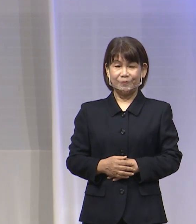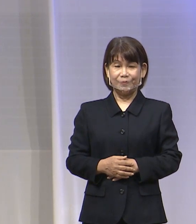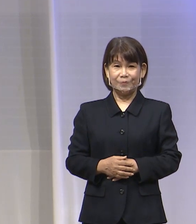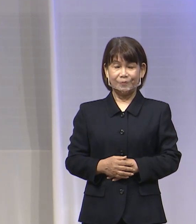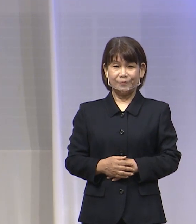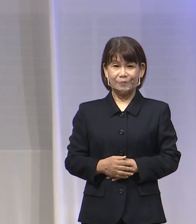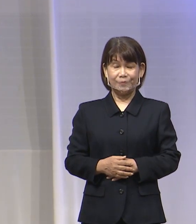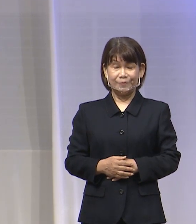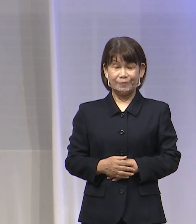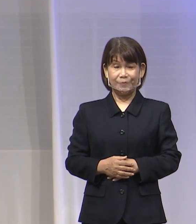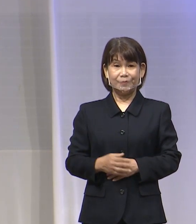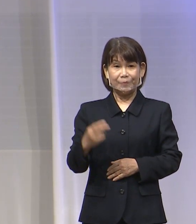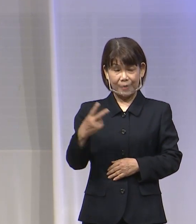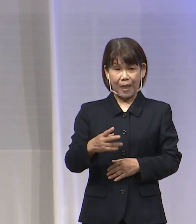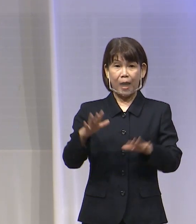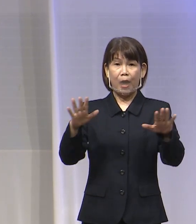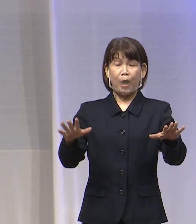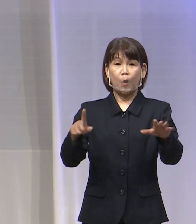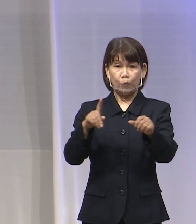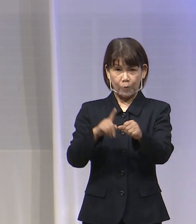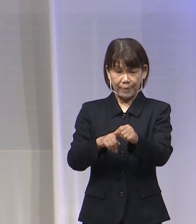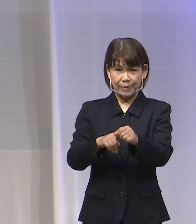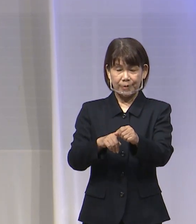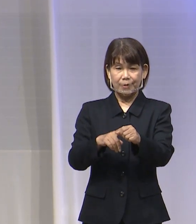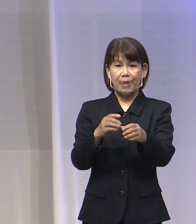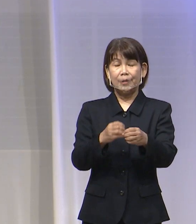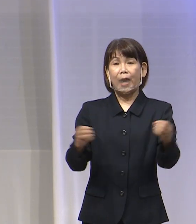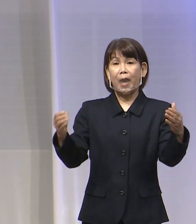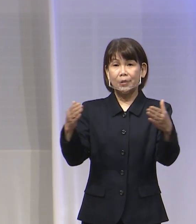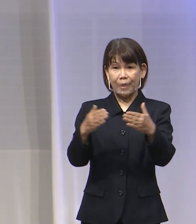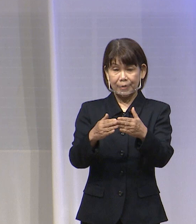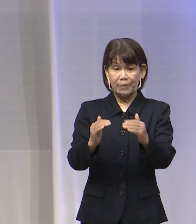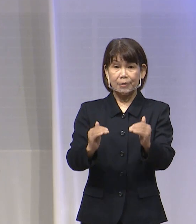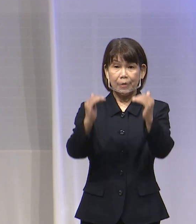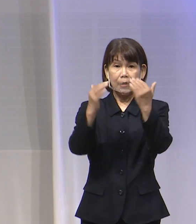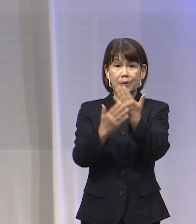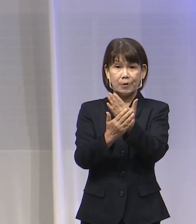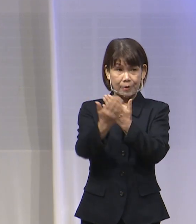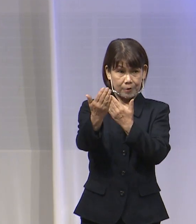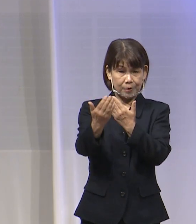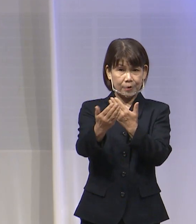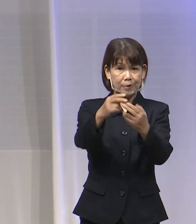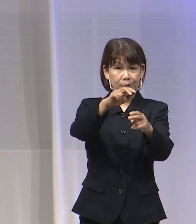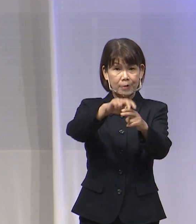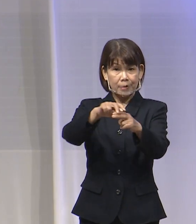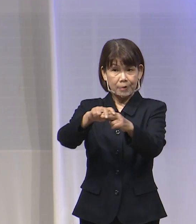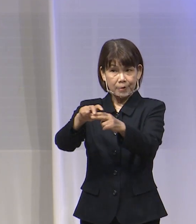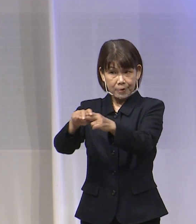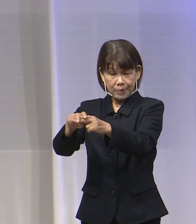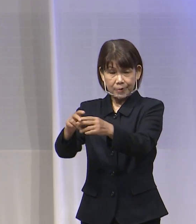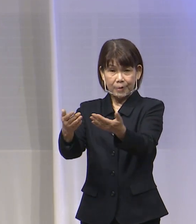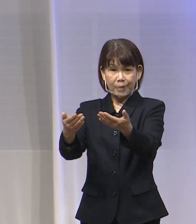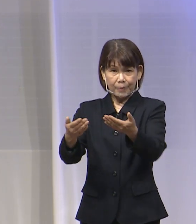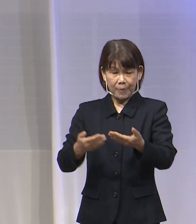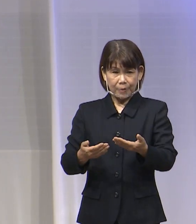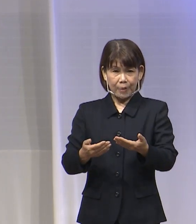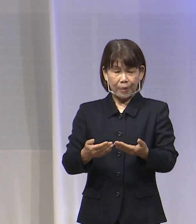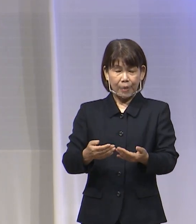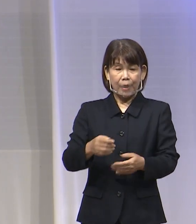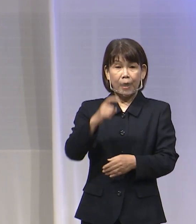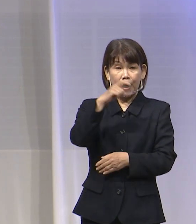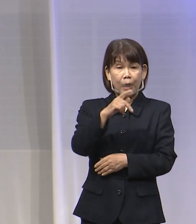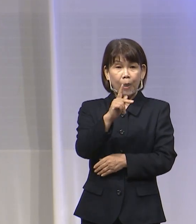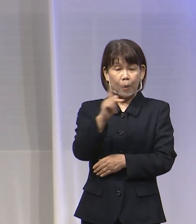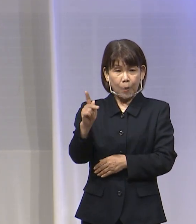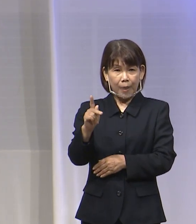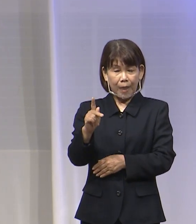そして今年の長崎製品式ご臨席いただきました古賀参議院